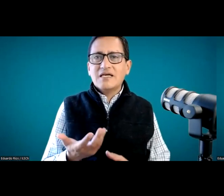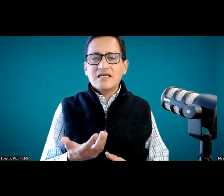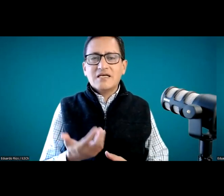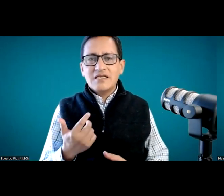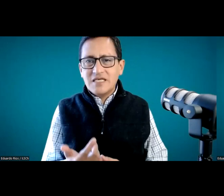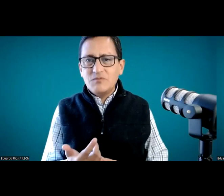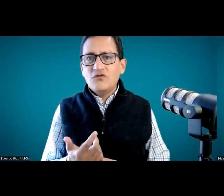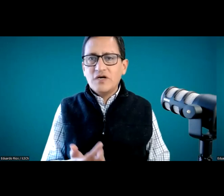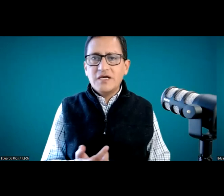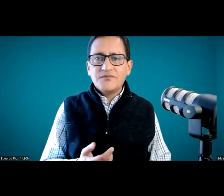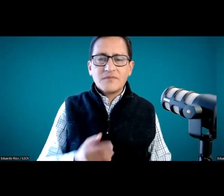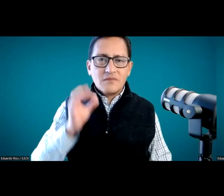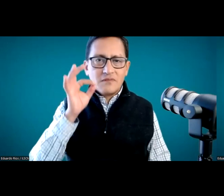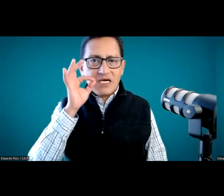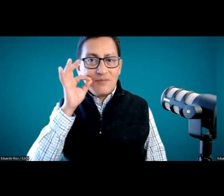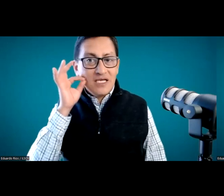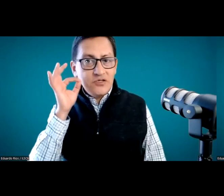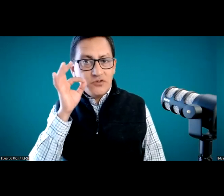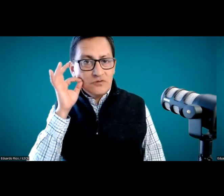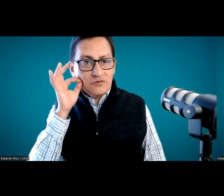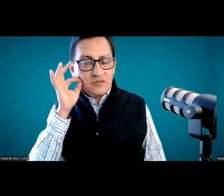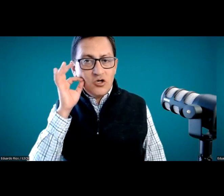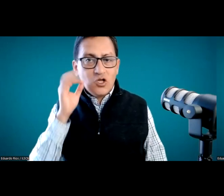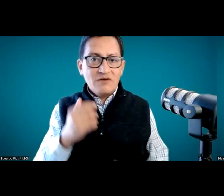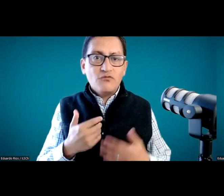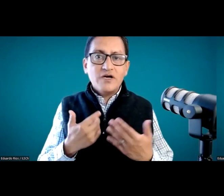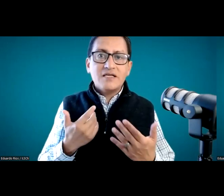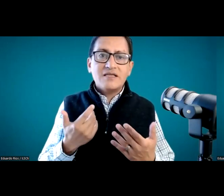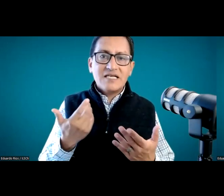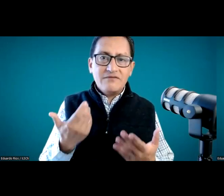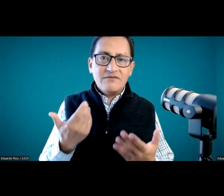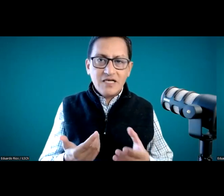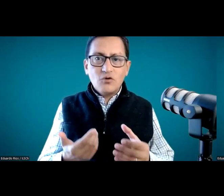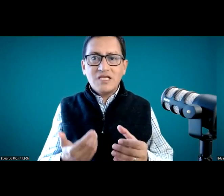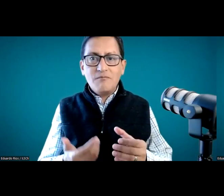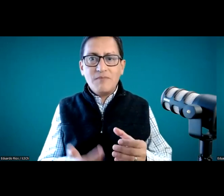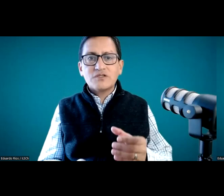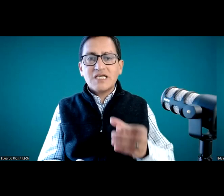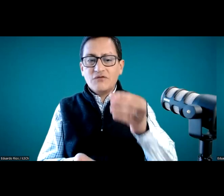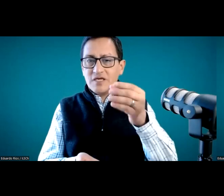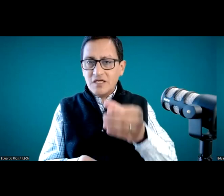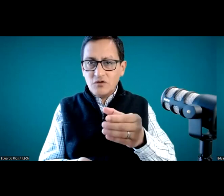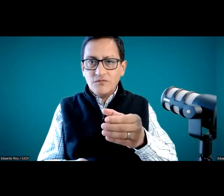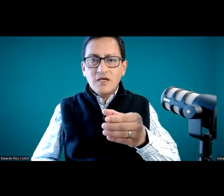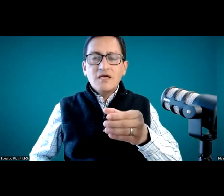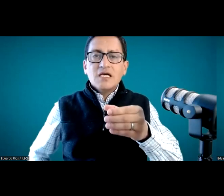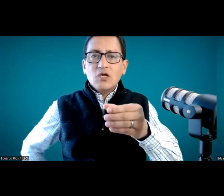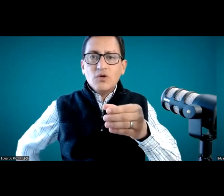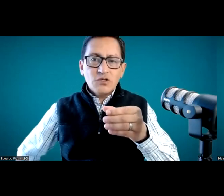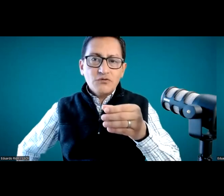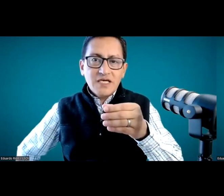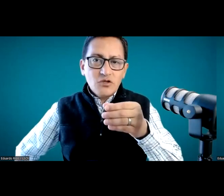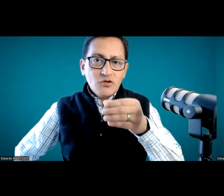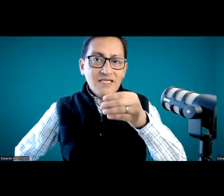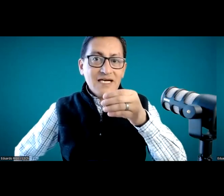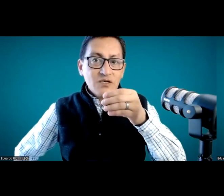La única seña que dijimos fue amarillo y lo demás fue graficar con nuestras manos el objeto y luego